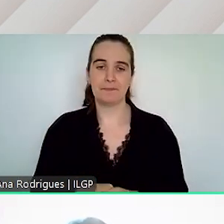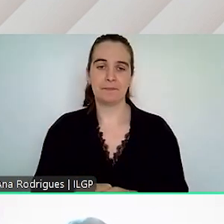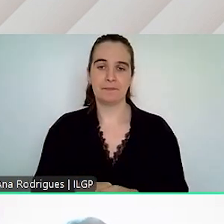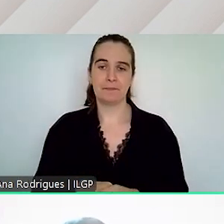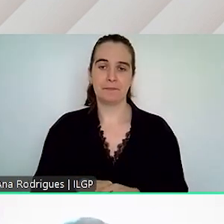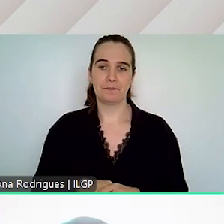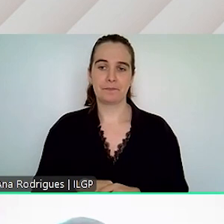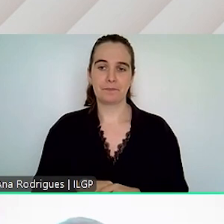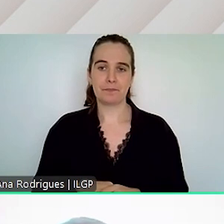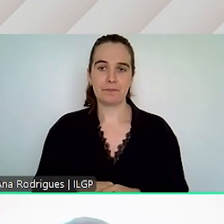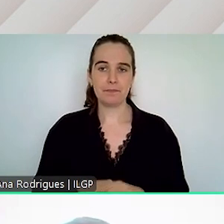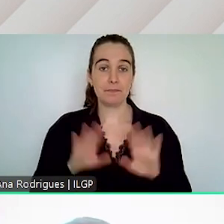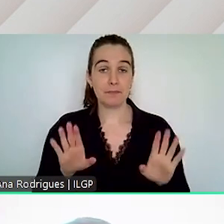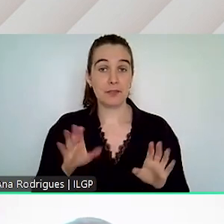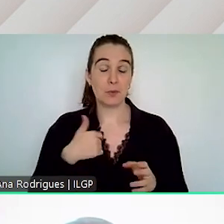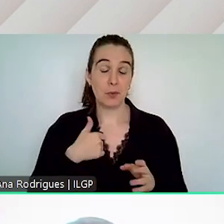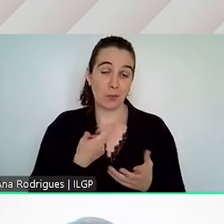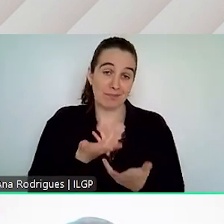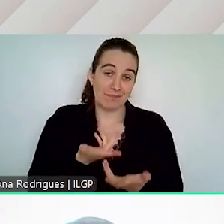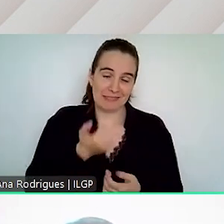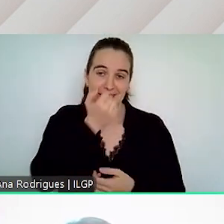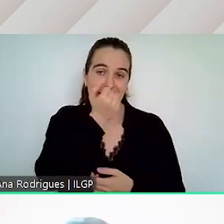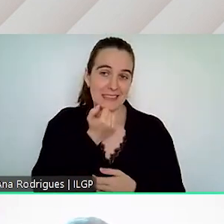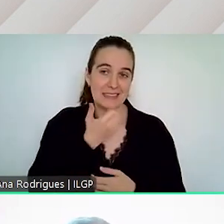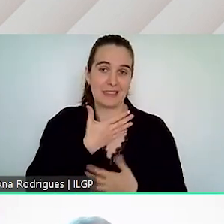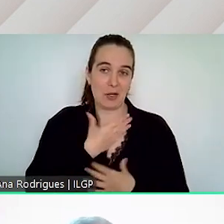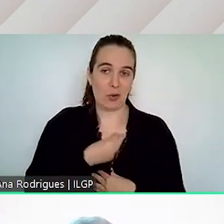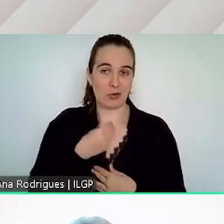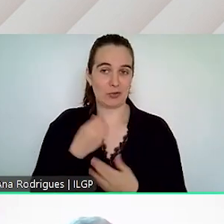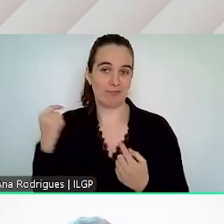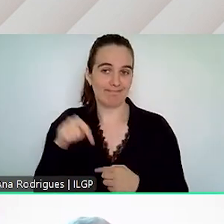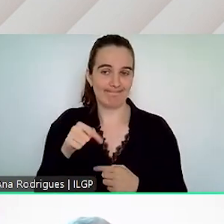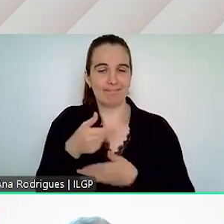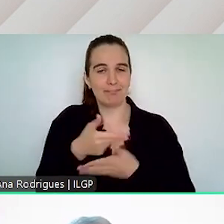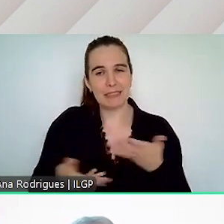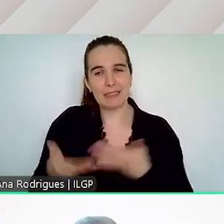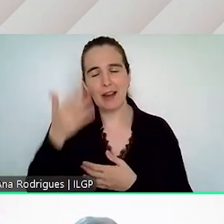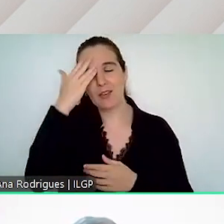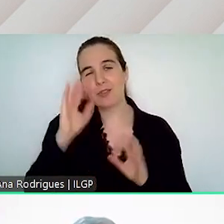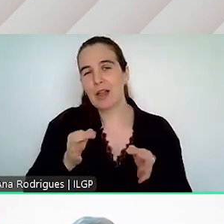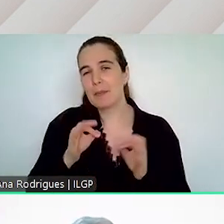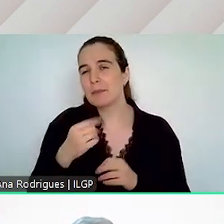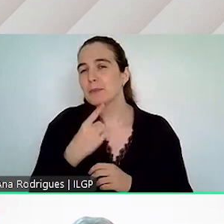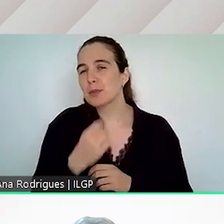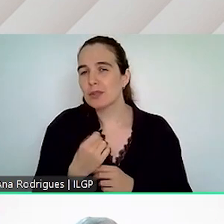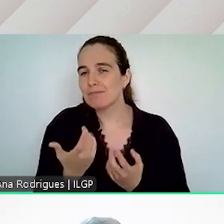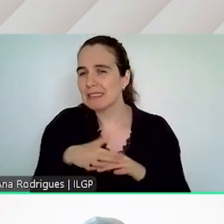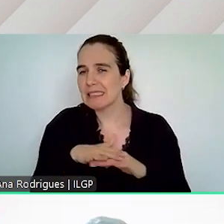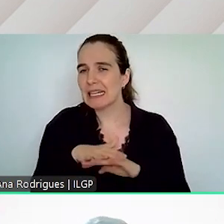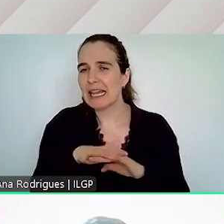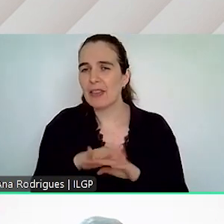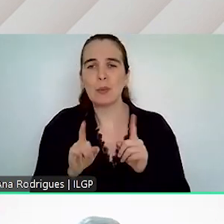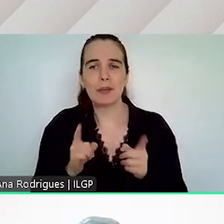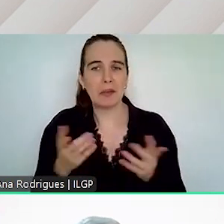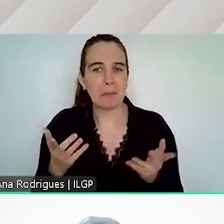E como tenho o gosto de estar aqui a partilhar estas ideias convosco, eu acho que vale a pena pensar no que é uma rede. O que é que constitui uma